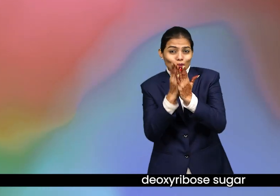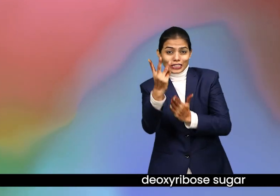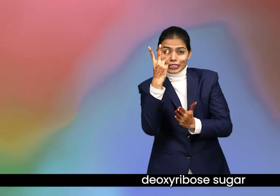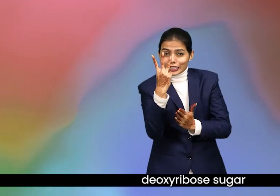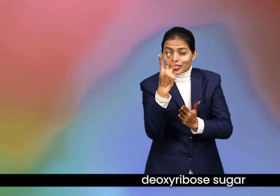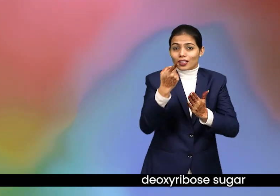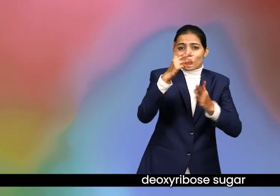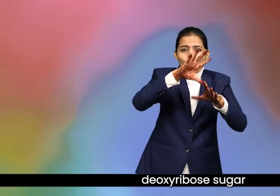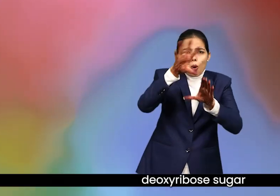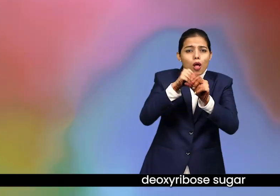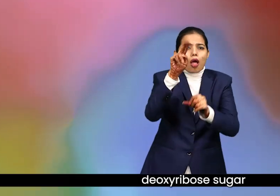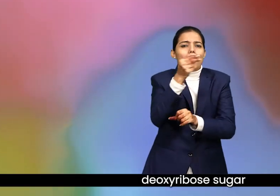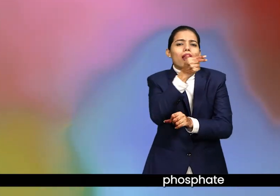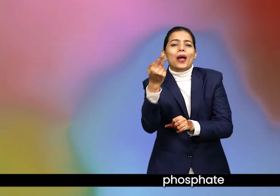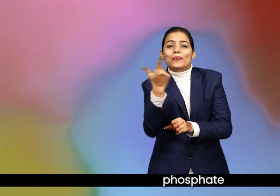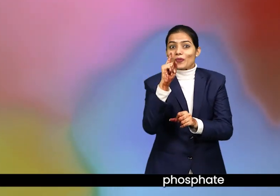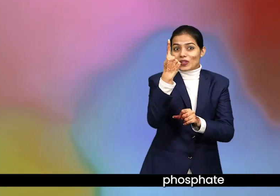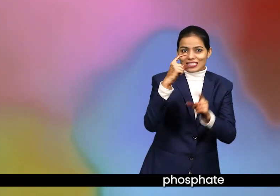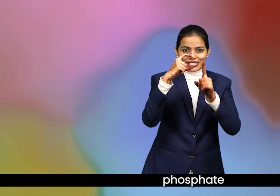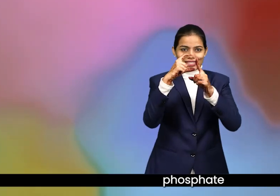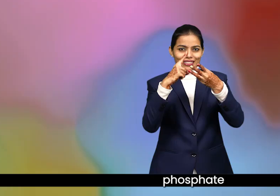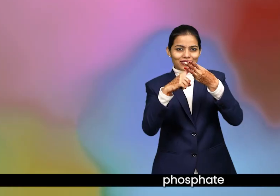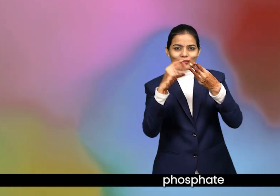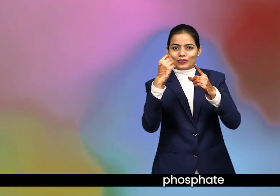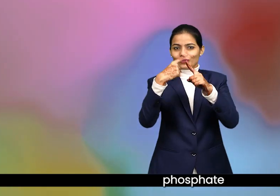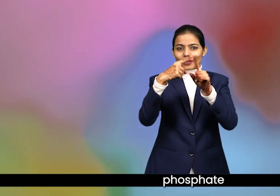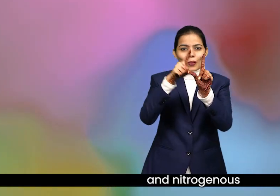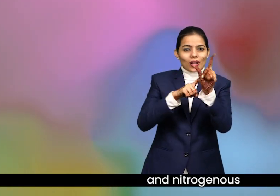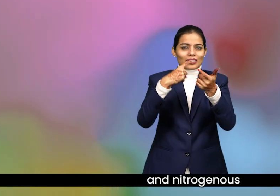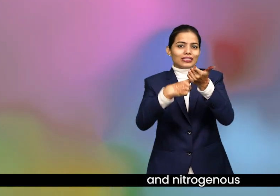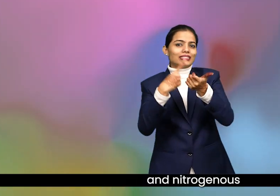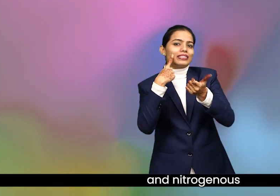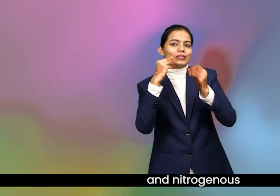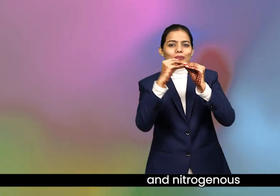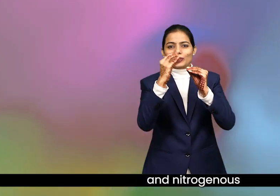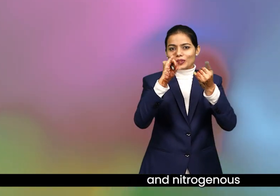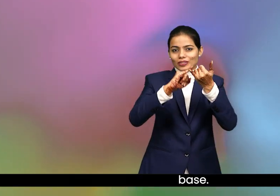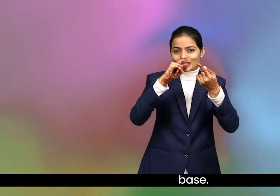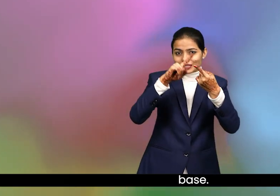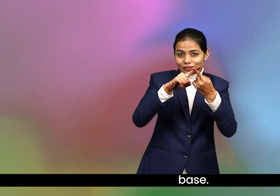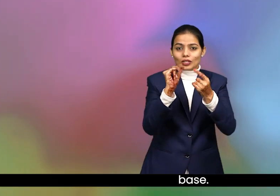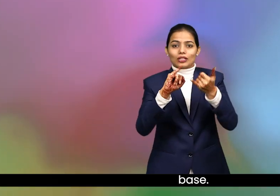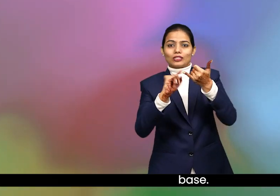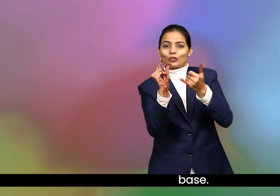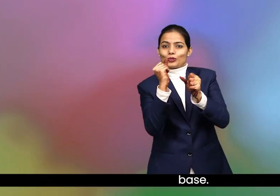டிஆக்சிரைபோஸ் சர்க்கரை, பாஸ்பேட் phosphate, மற்றும் and நைட்ரஜன் nitrogenous அடிப்படை base. ஆகிய 3